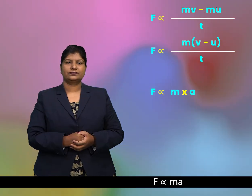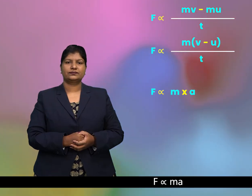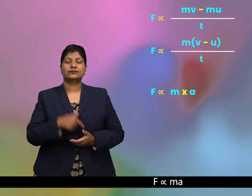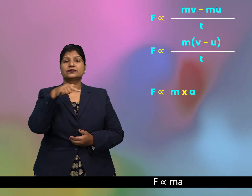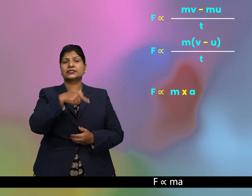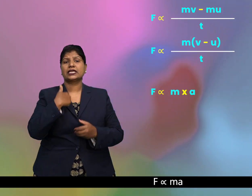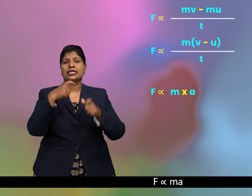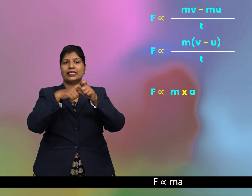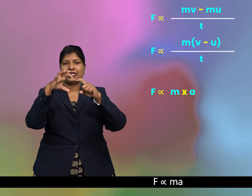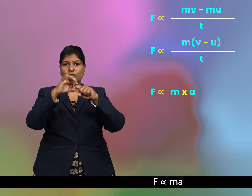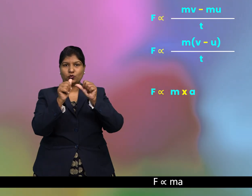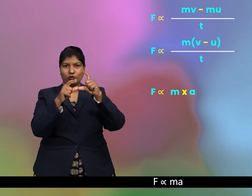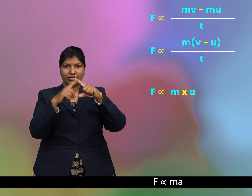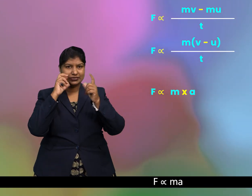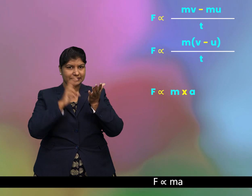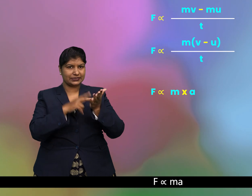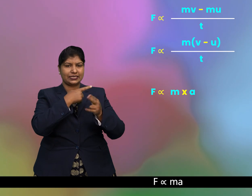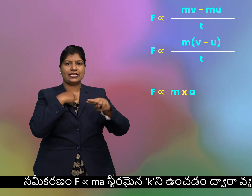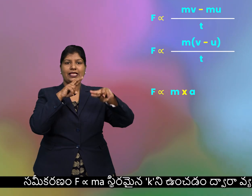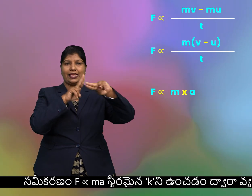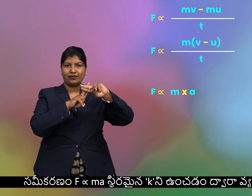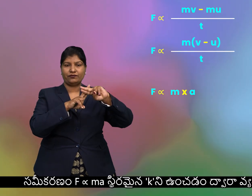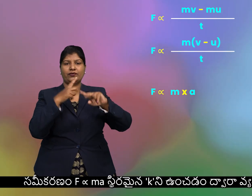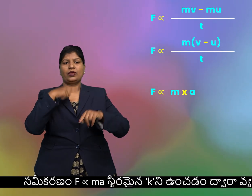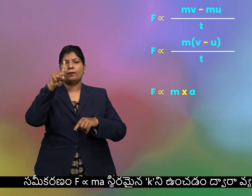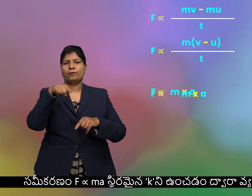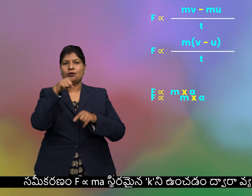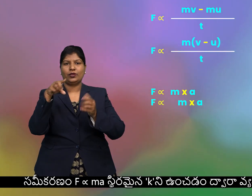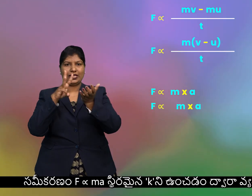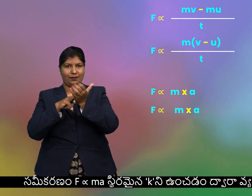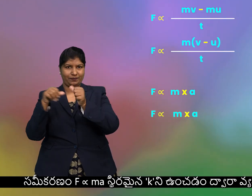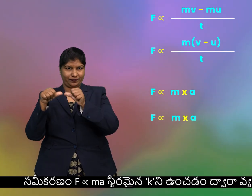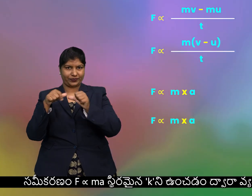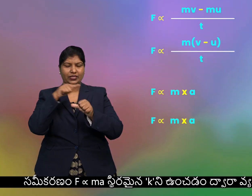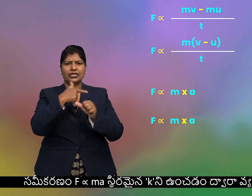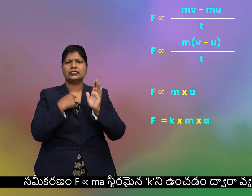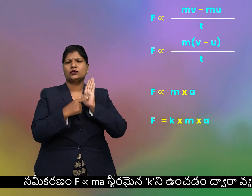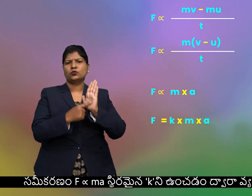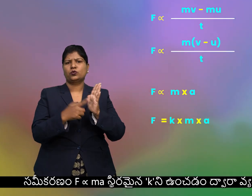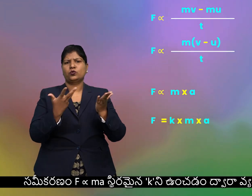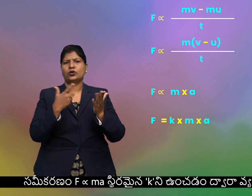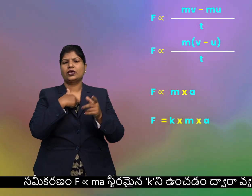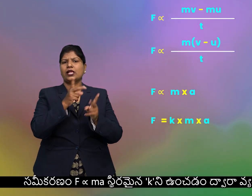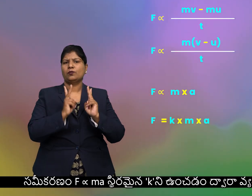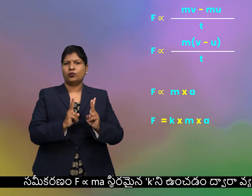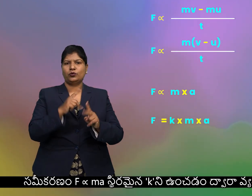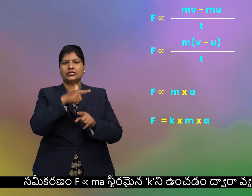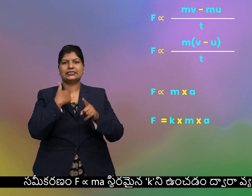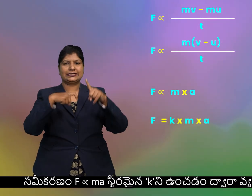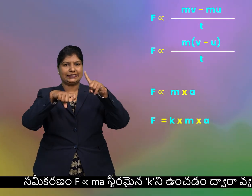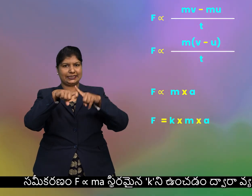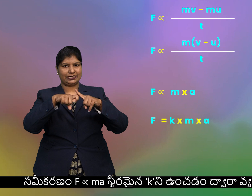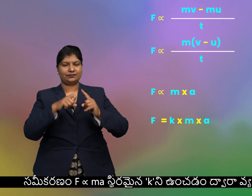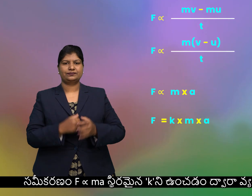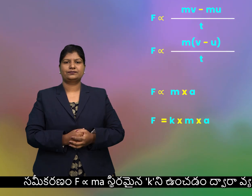F ప్రపోర్షనల్ m ఇంటూ a. సమీకరణం F ప్రపోర్షనల్ ma స్థిరమైన